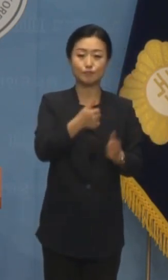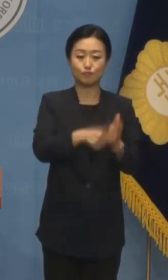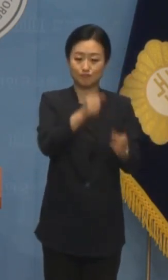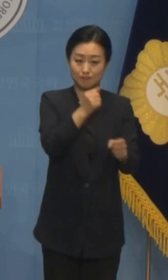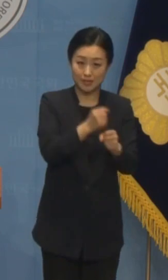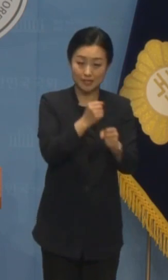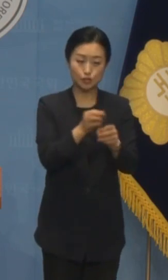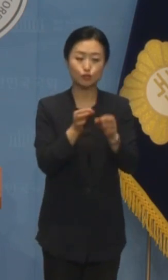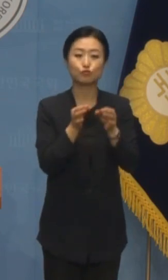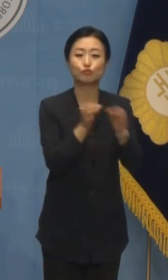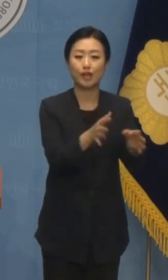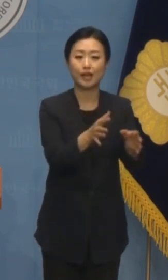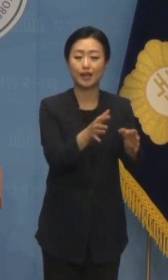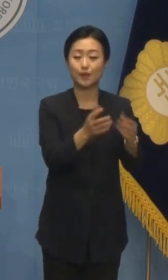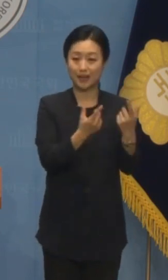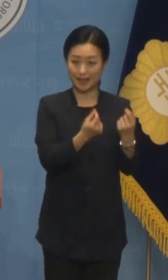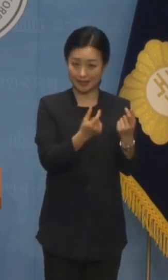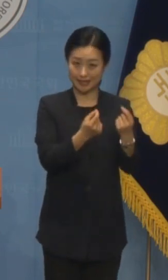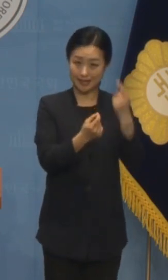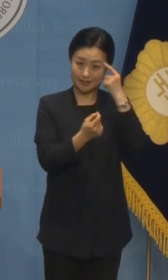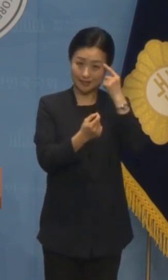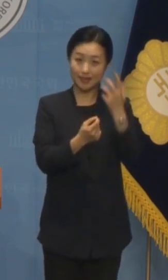생산적 투자의 하나라고 보는 것입니다.